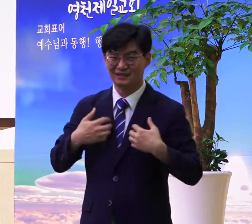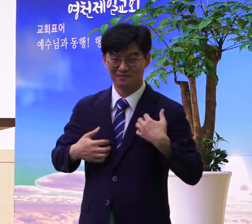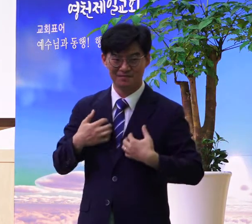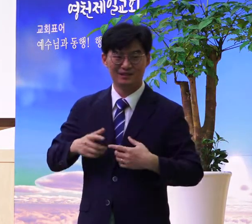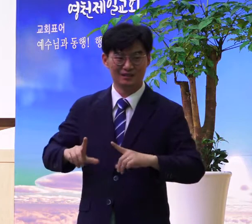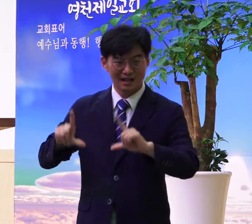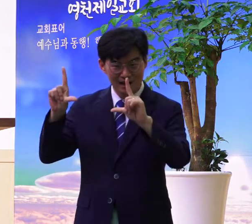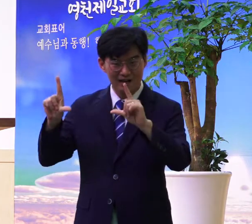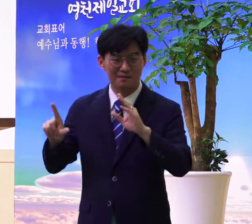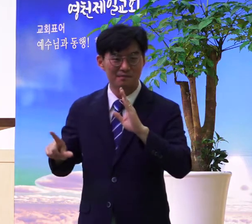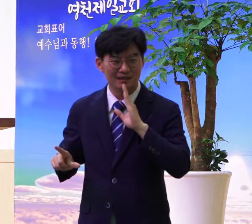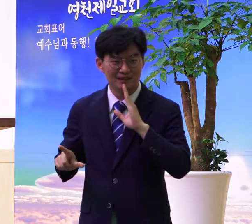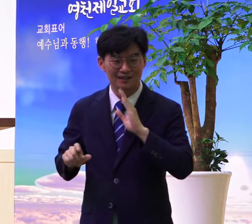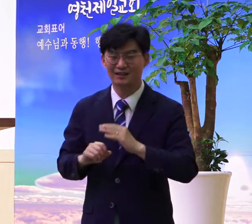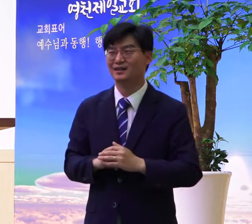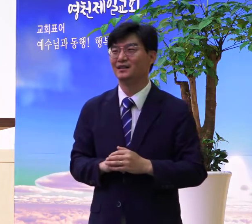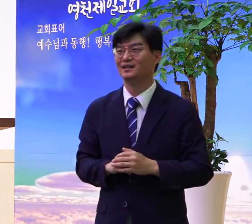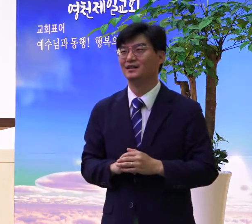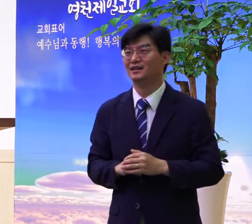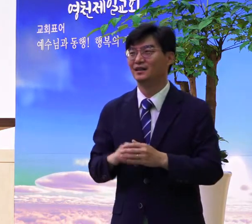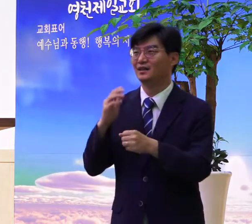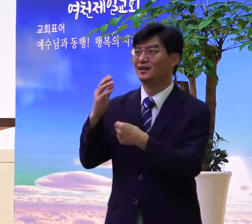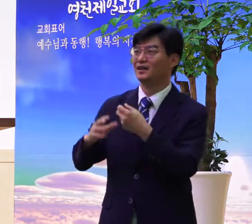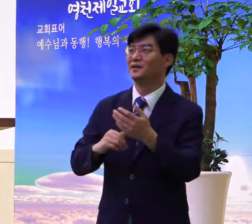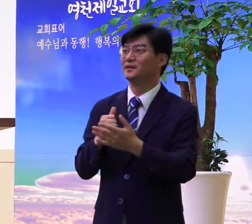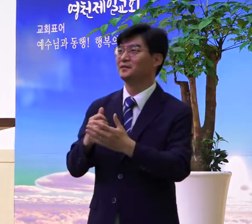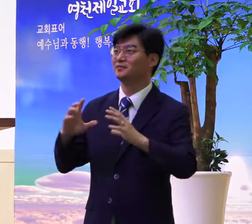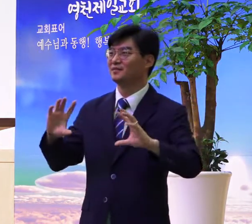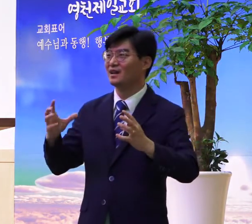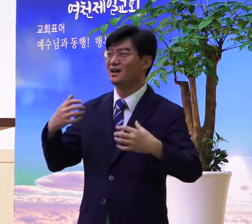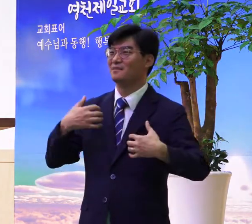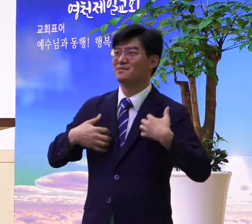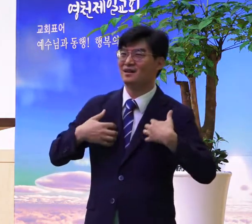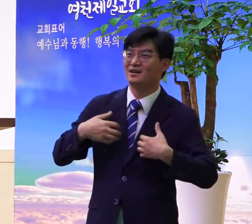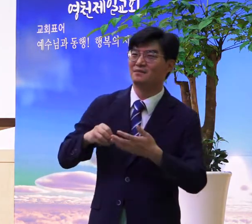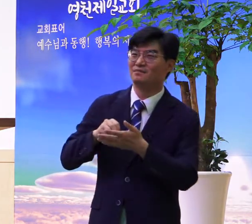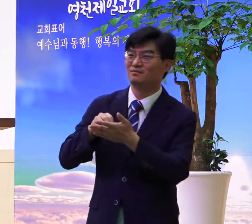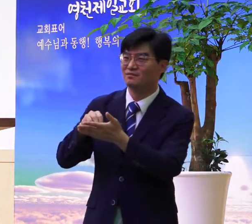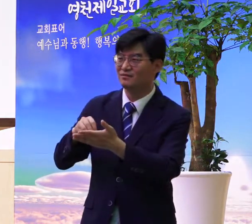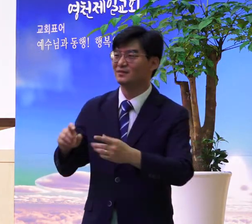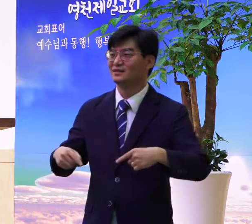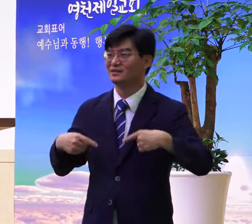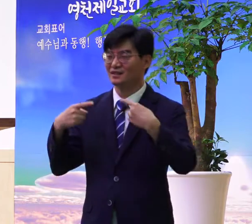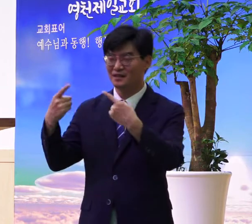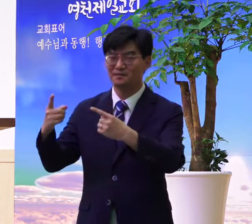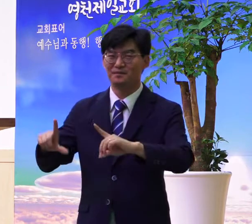하나님 나라의 샬롬을 정말 경험하고 그 안에 들어가는 그런 날로 생각하십니까?